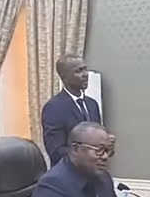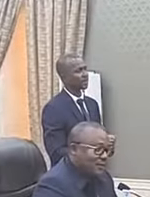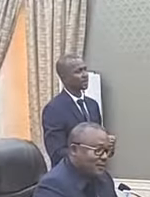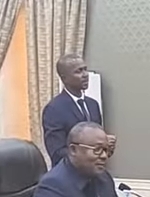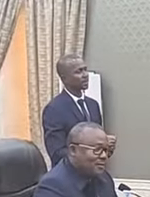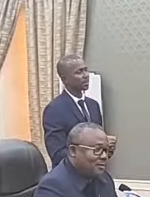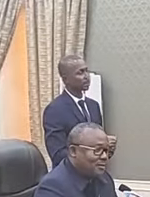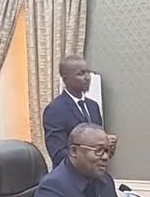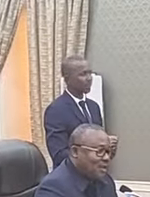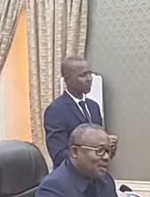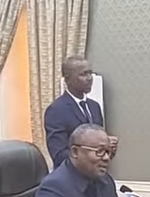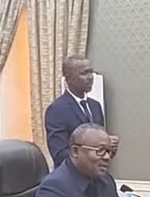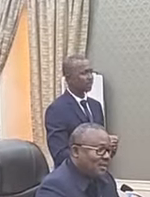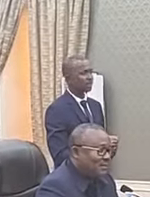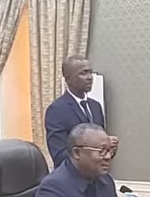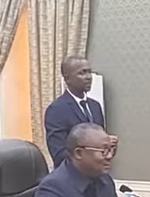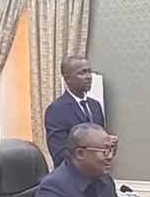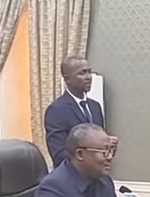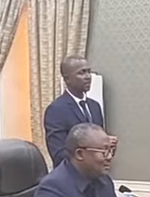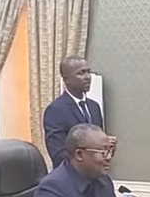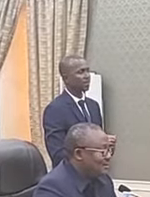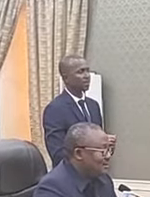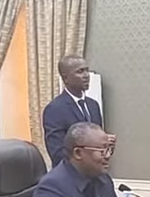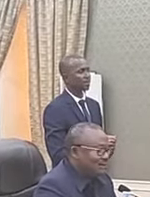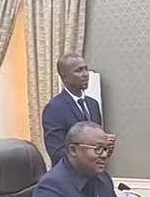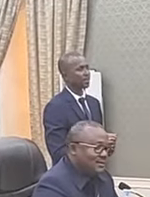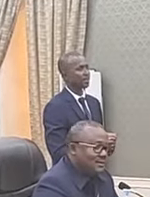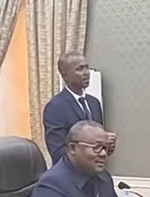je suis frappé pour la joie